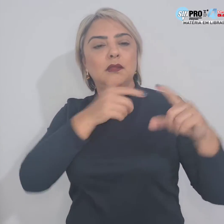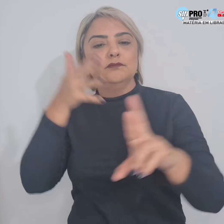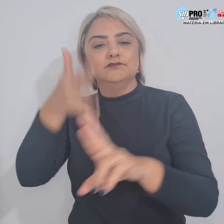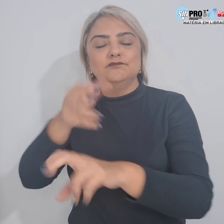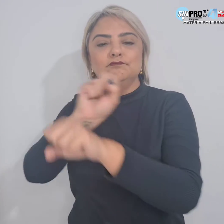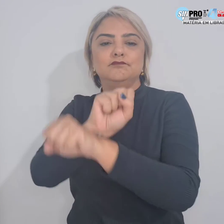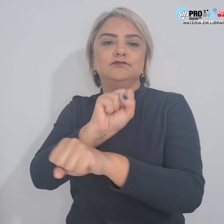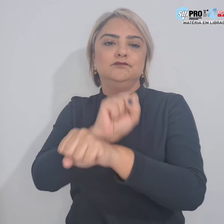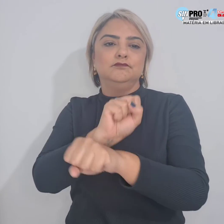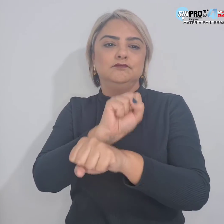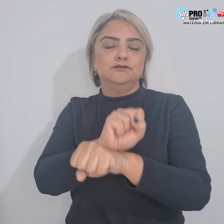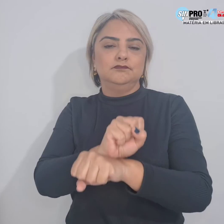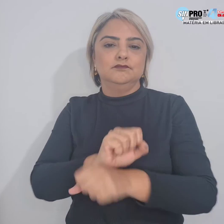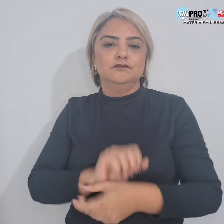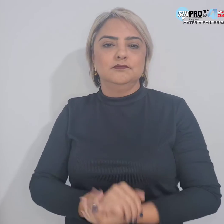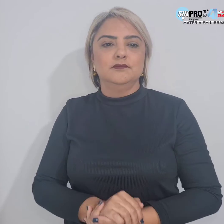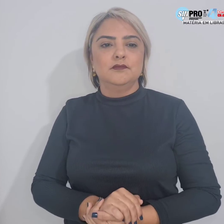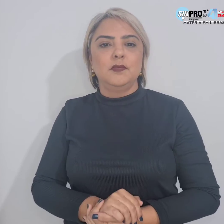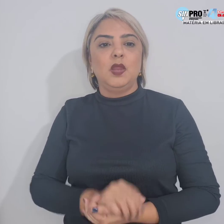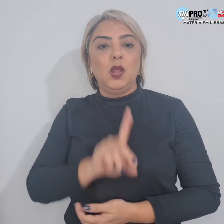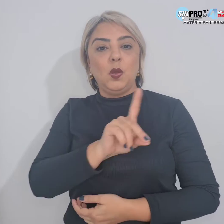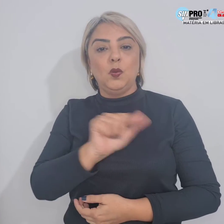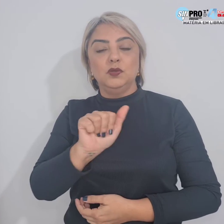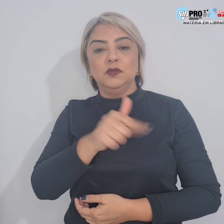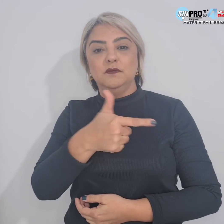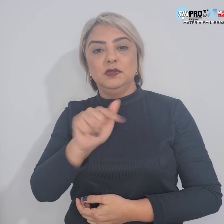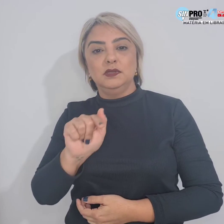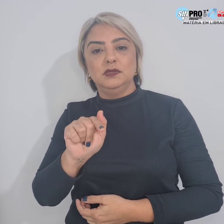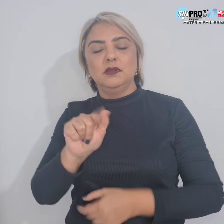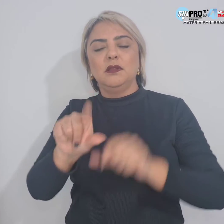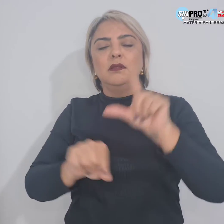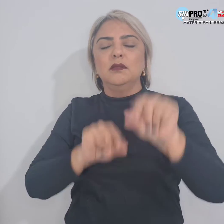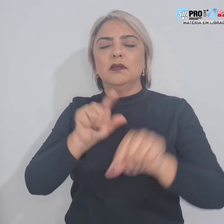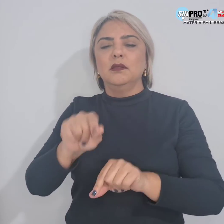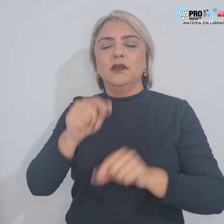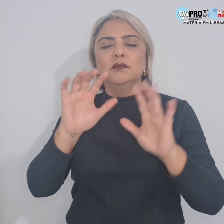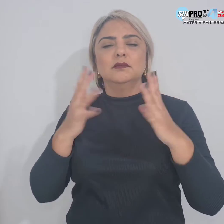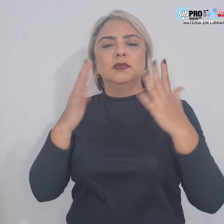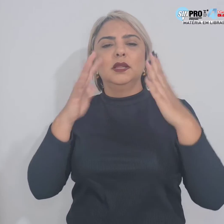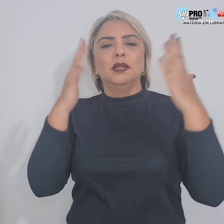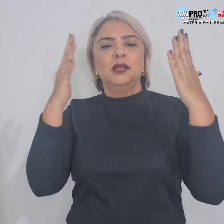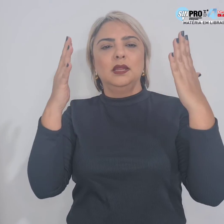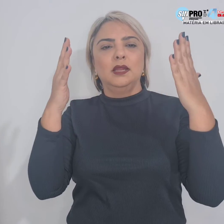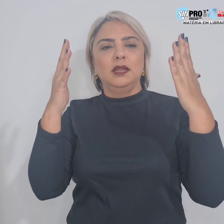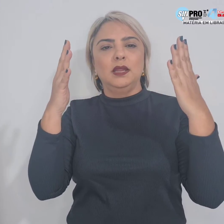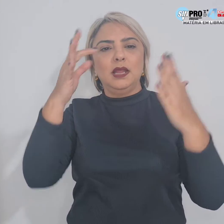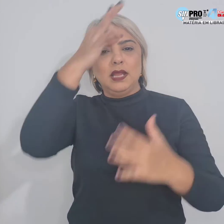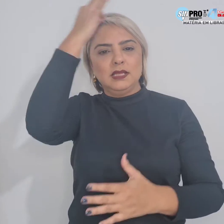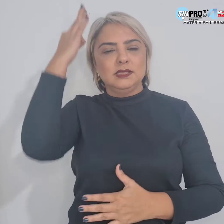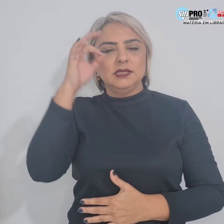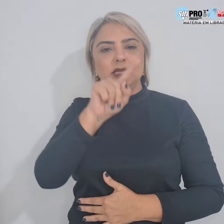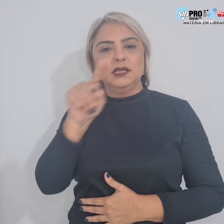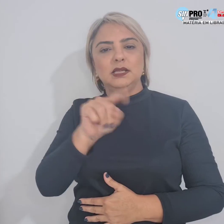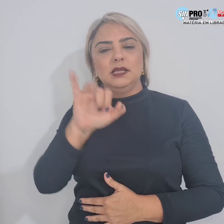da escravidão. O dia 27 foi escolhido para homenagear Santa Zita, que nasceu